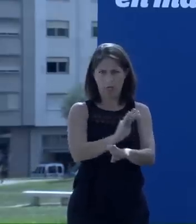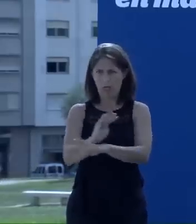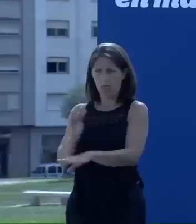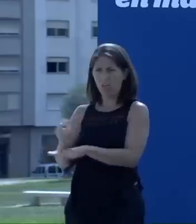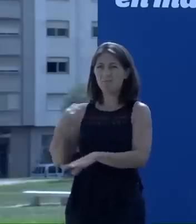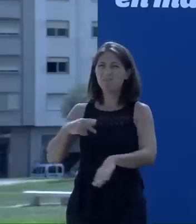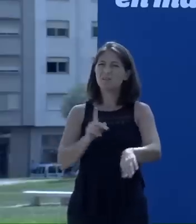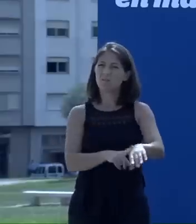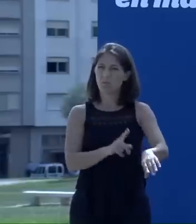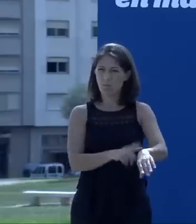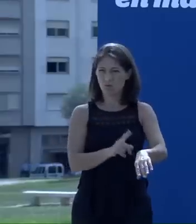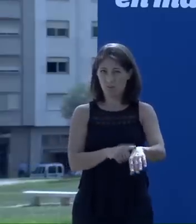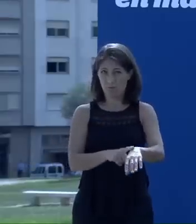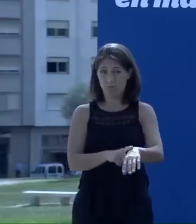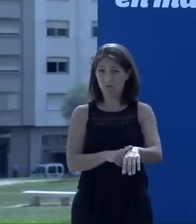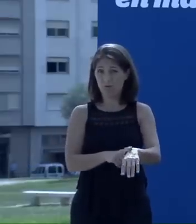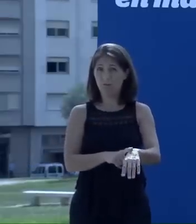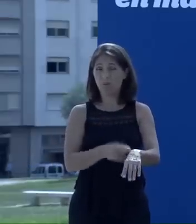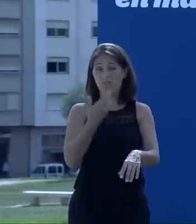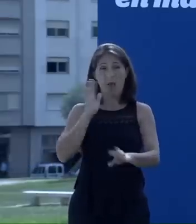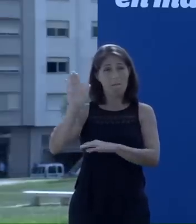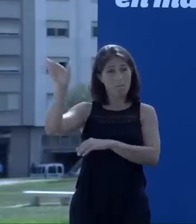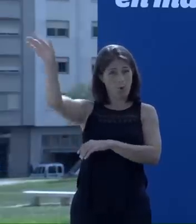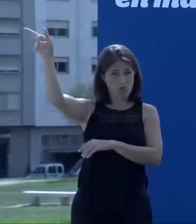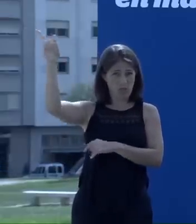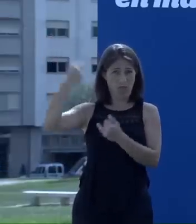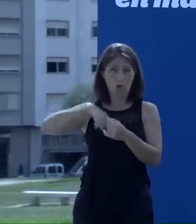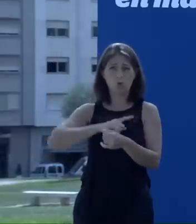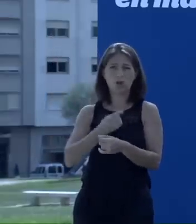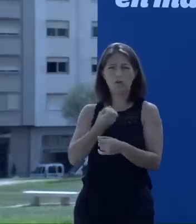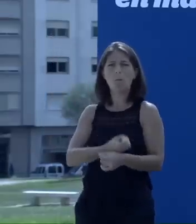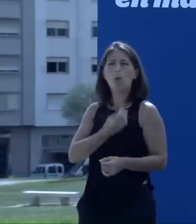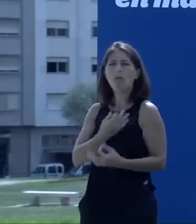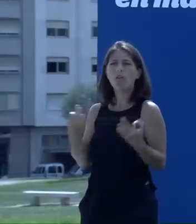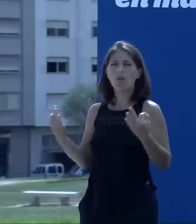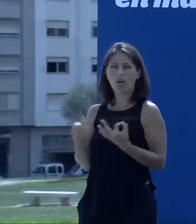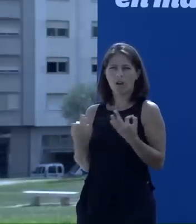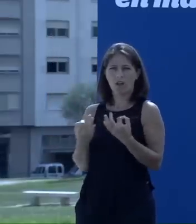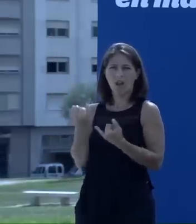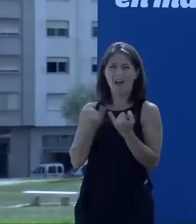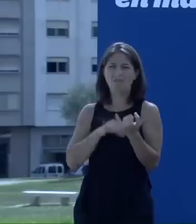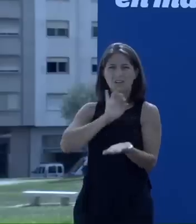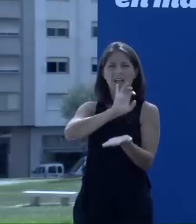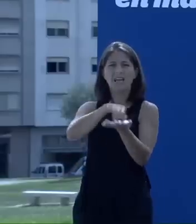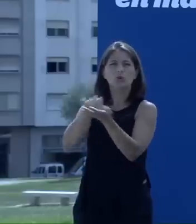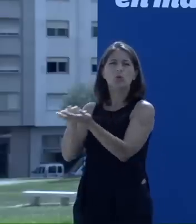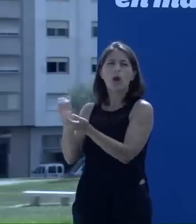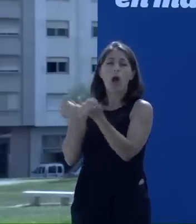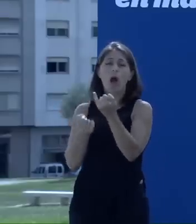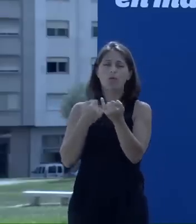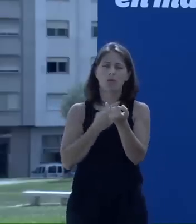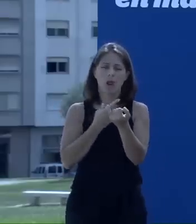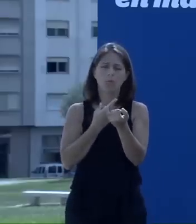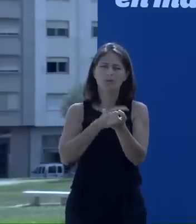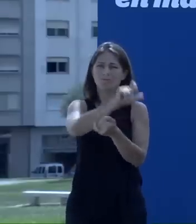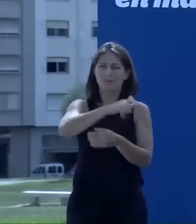Mentras tanto, alá arriba, na montaña, a nosa vocación foi a de poñer as institucións ao servicio das persoas, que é